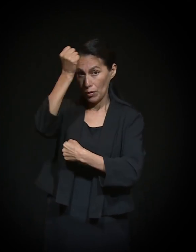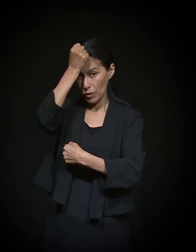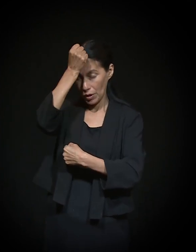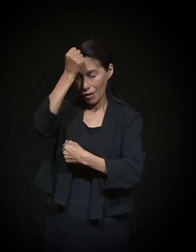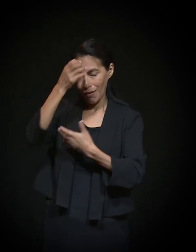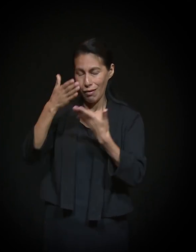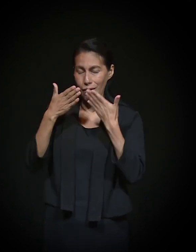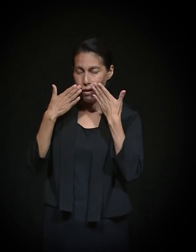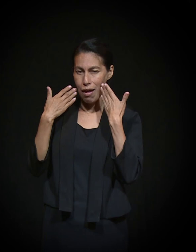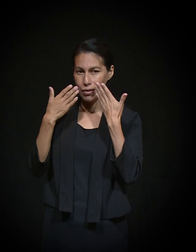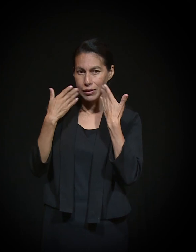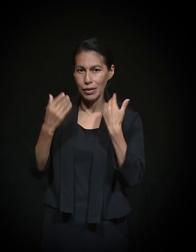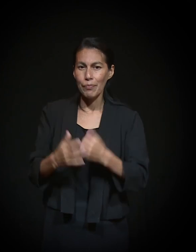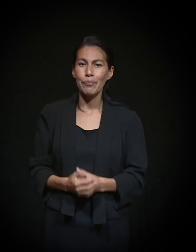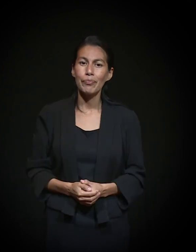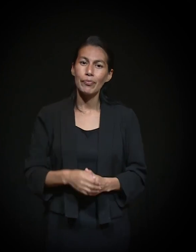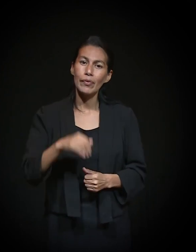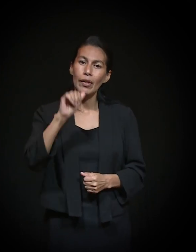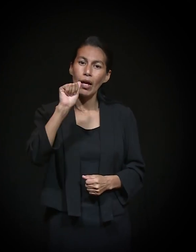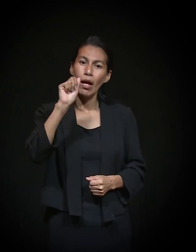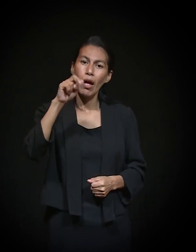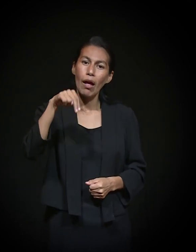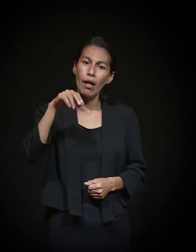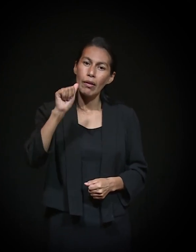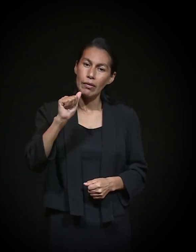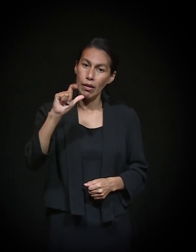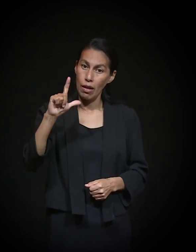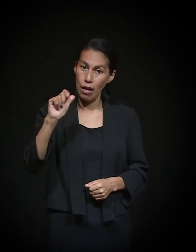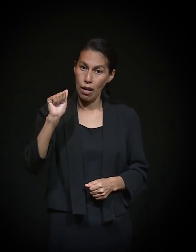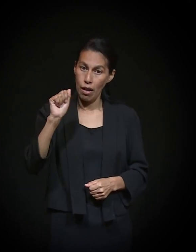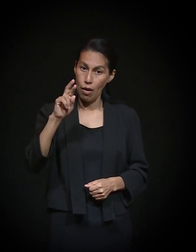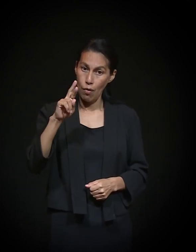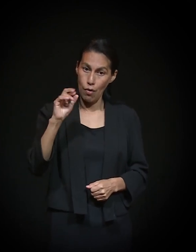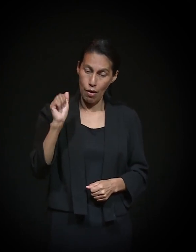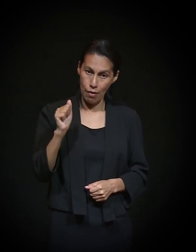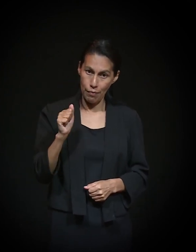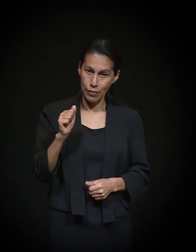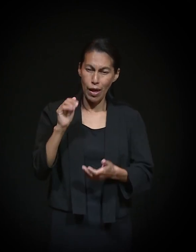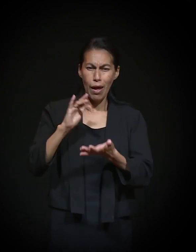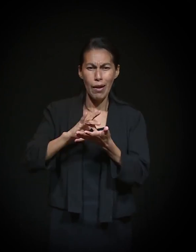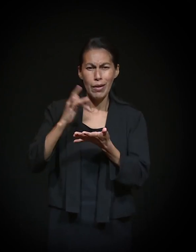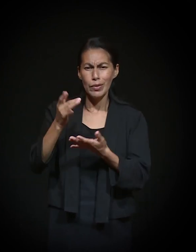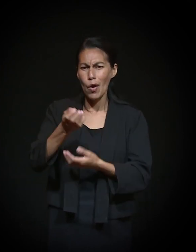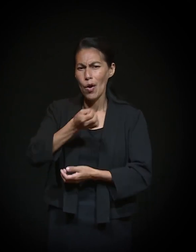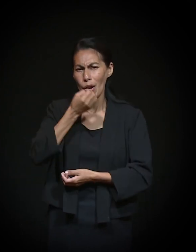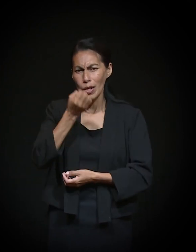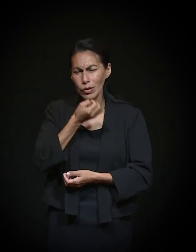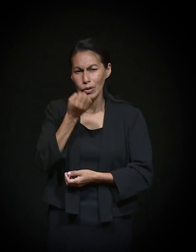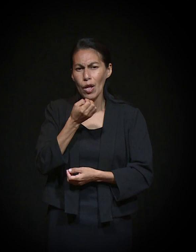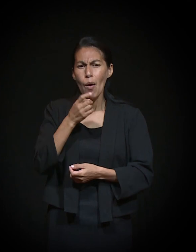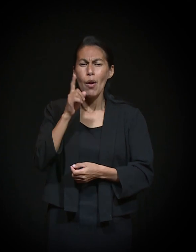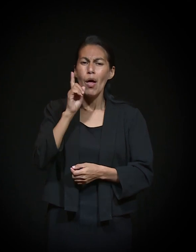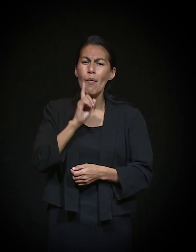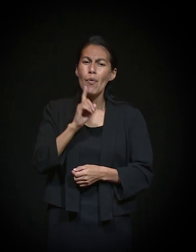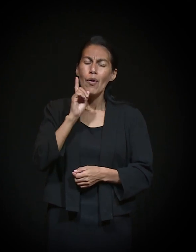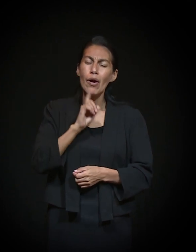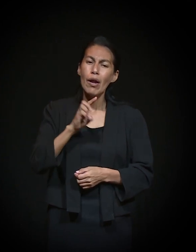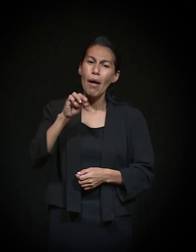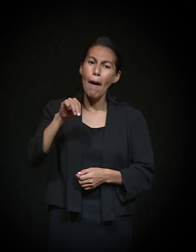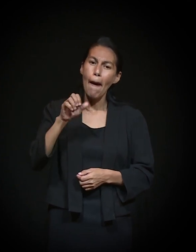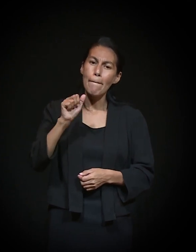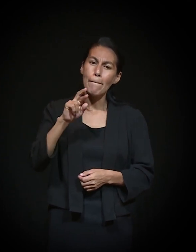Ana Laura, para agradecer sus oraciones por la señora María Elena Hernández. Ella